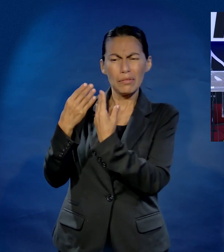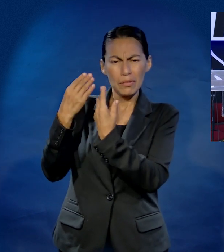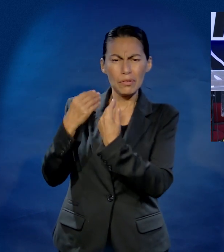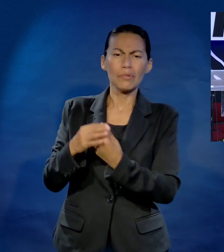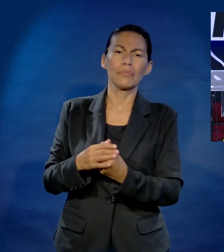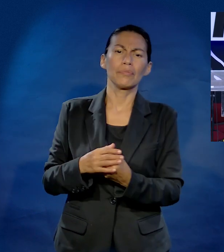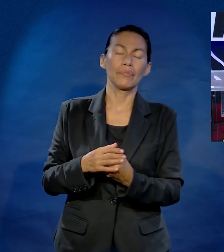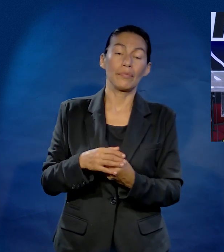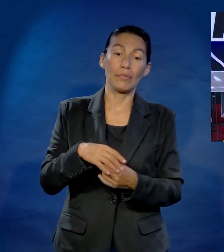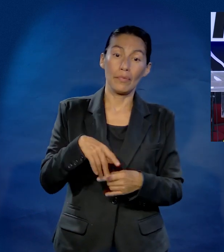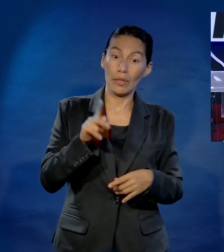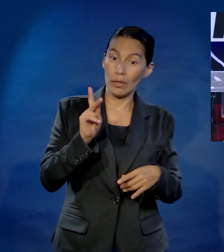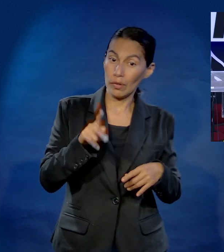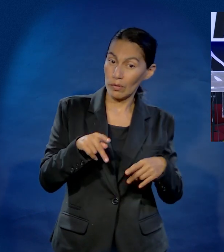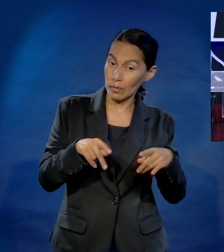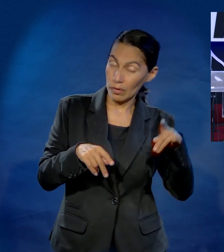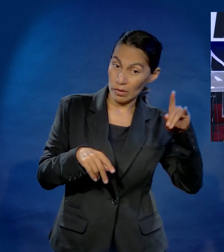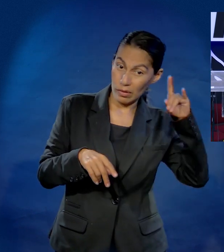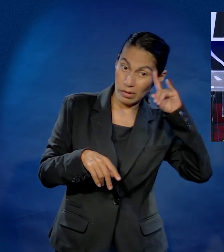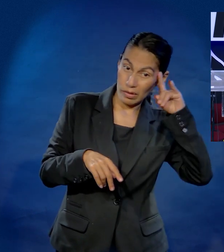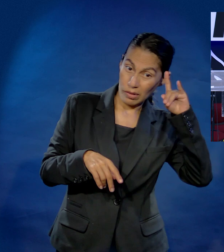vino a enseñar el suyo.